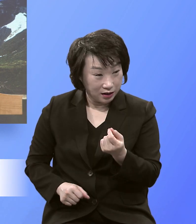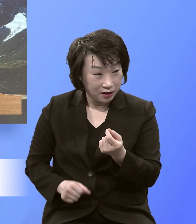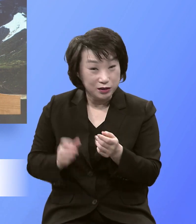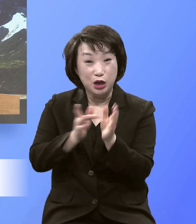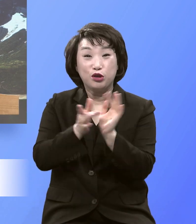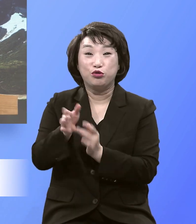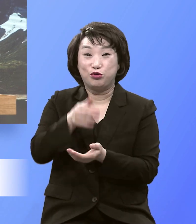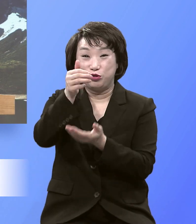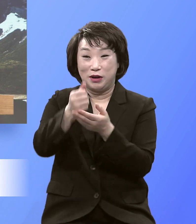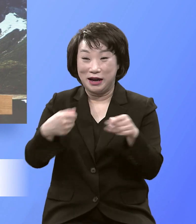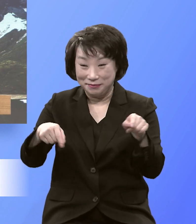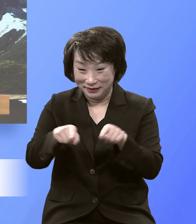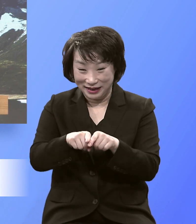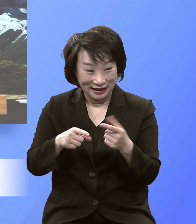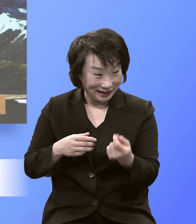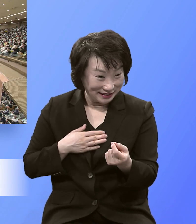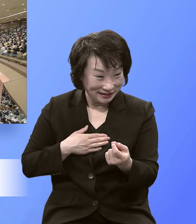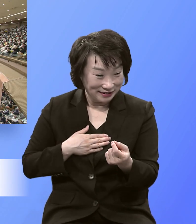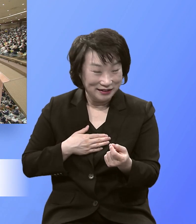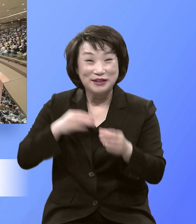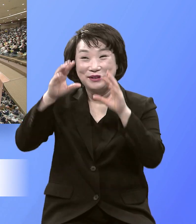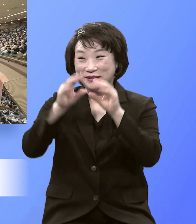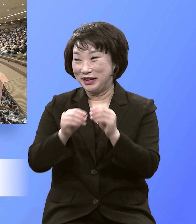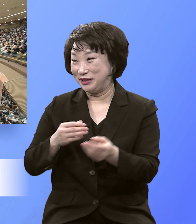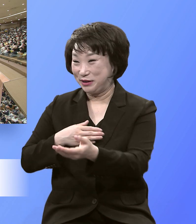그리스도와 같이 동의하시면 아멘 합시다.